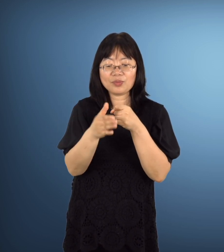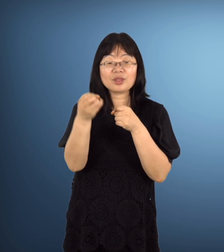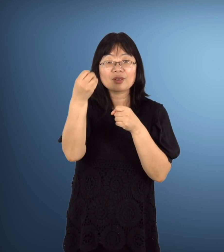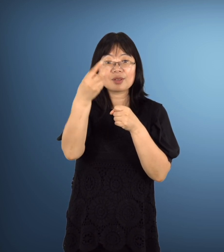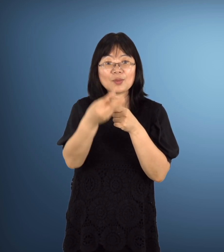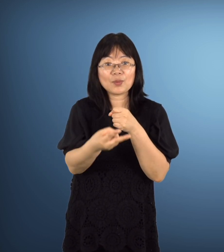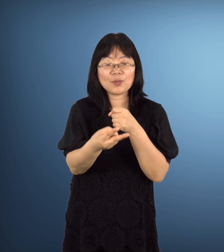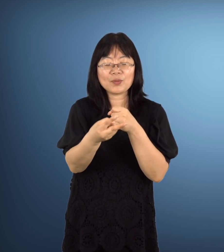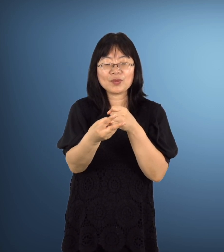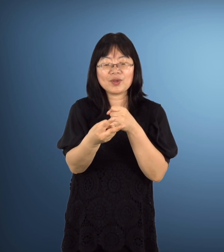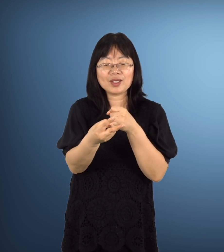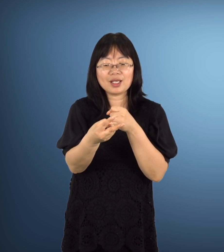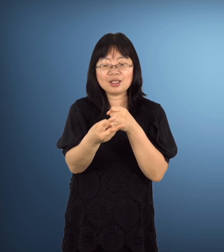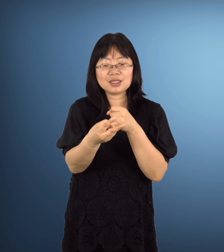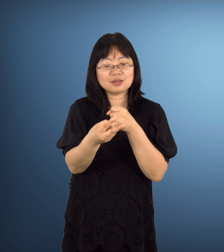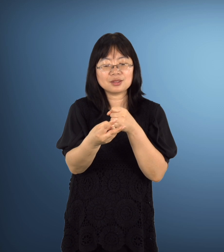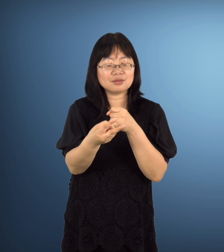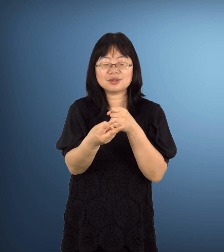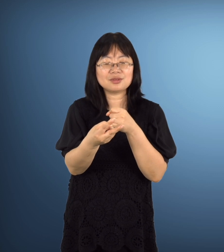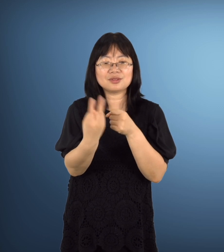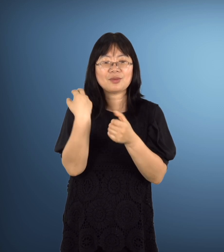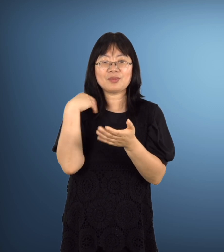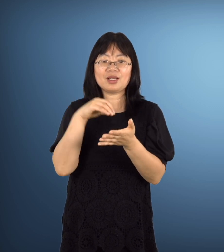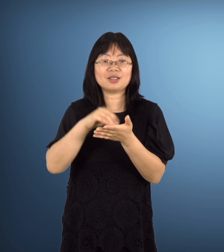또 개토화되지 말고